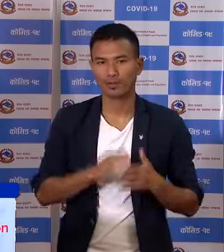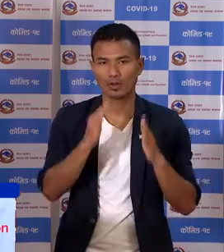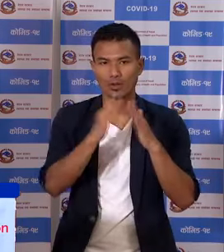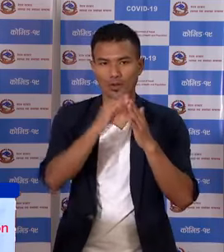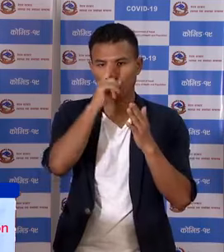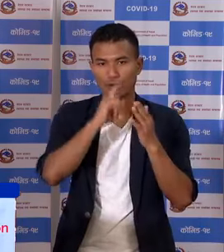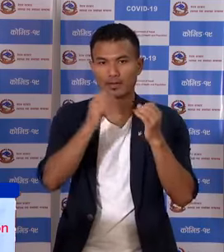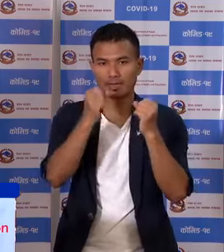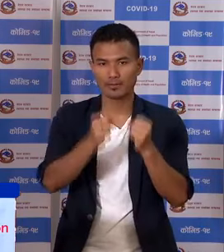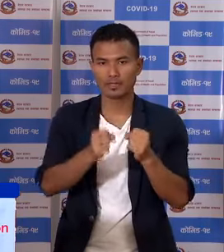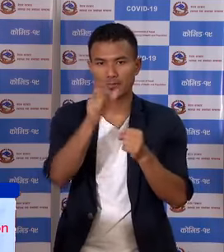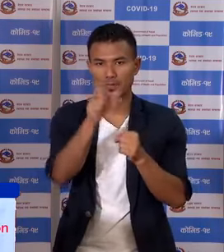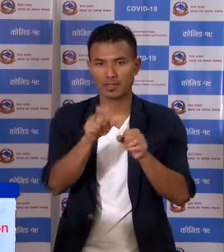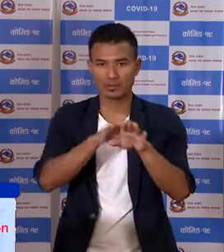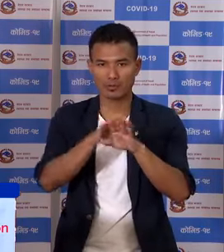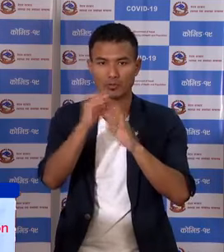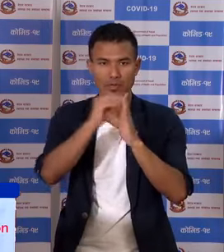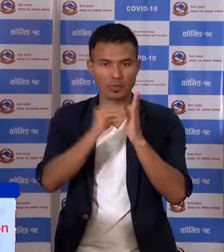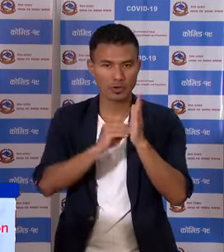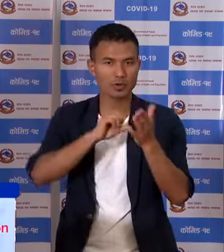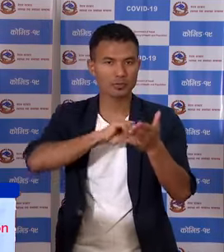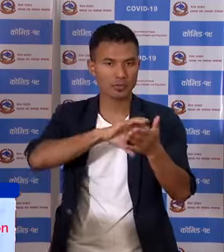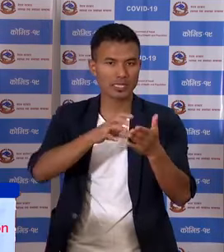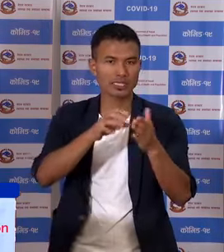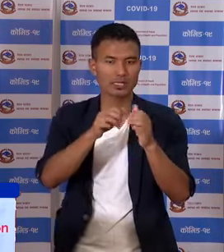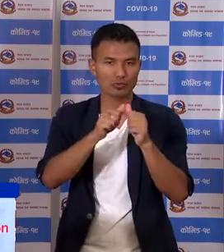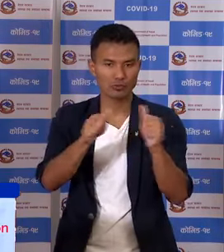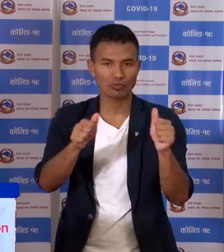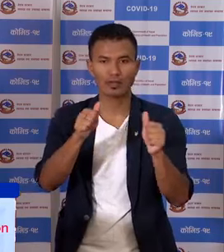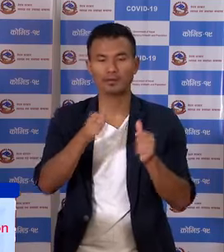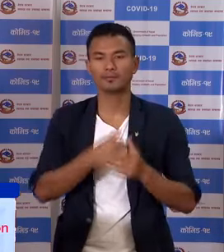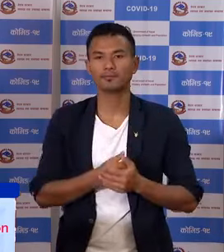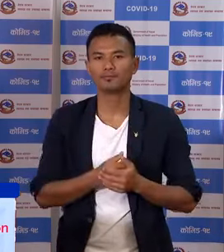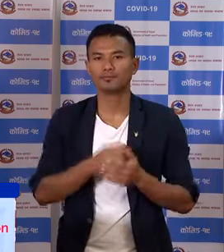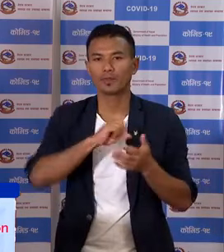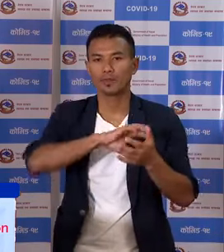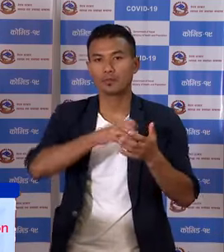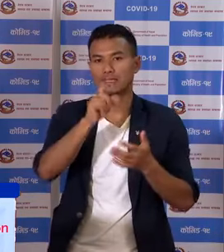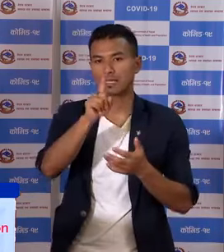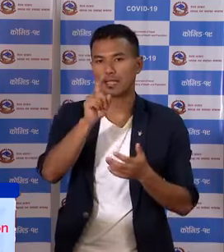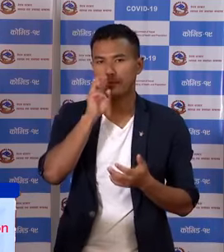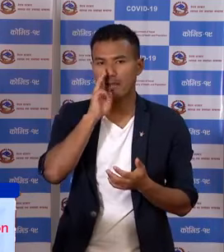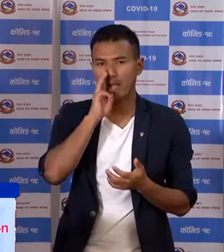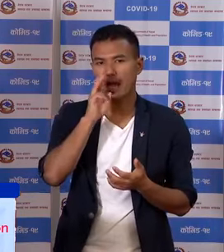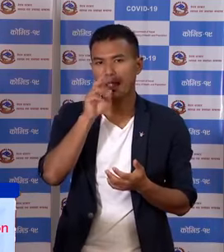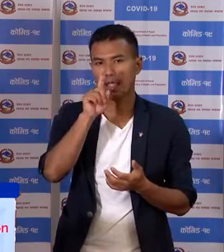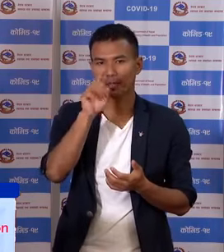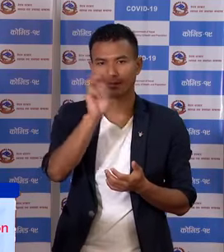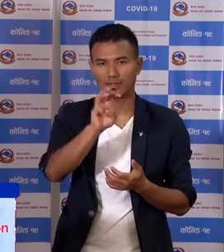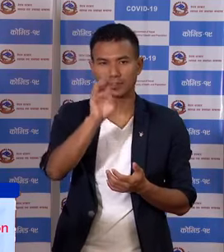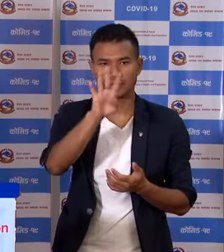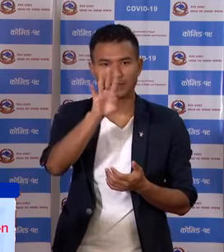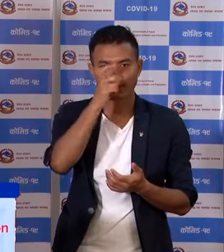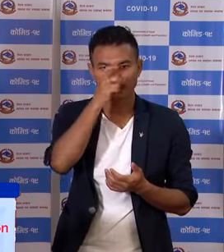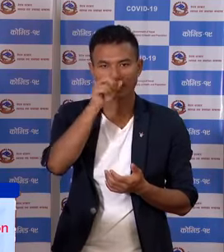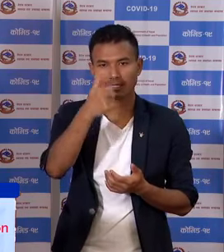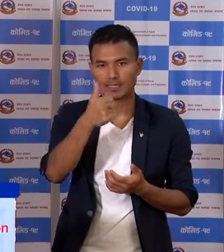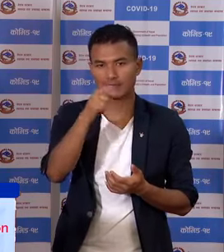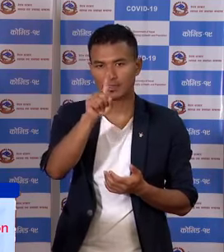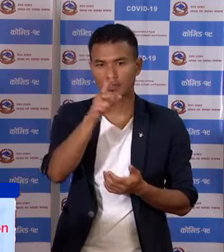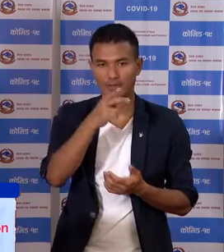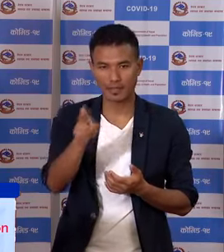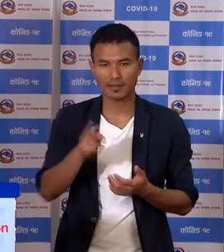क्वारेंटाइन में रहेका अव्यक्ति अरुको विवरन, प्रदेशिक विवरन अनुसार, प्रदेश नमर एक मां 1471,